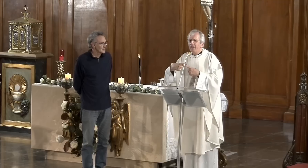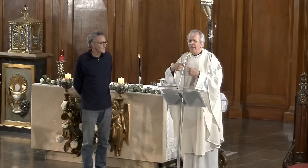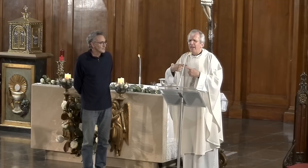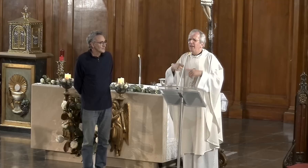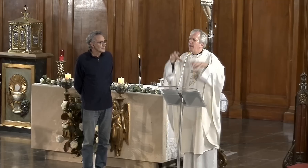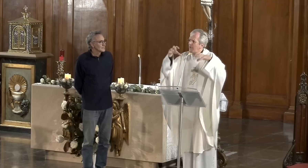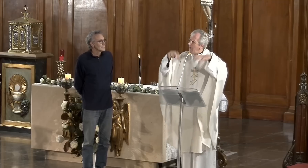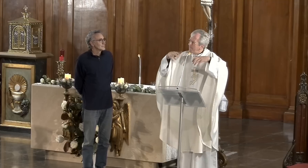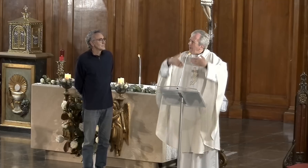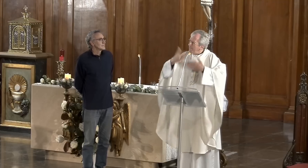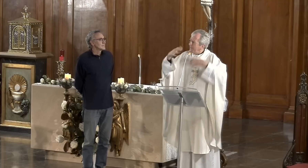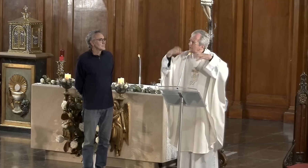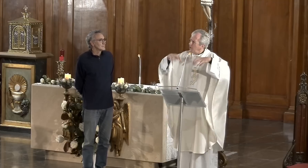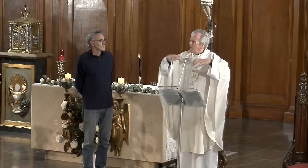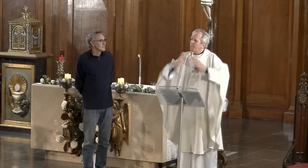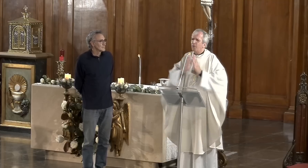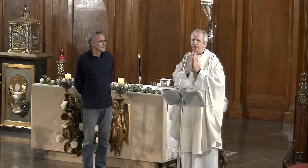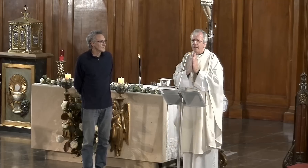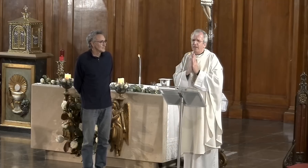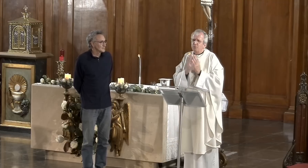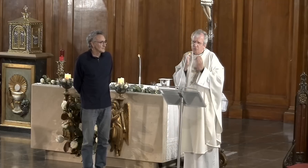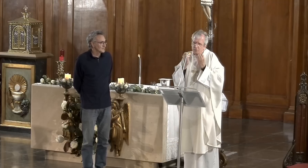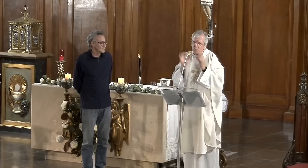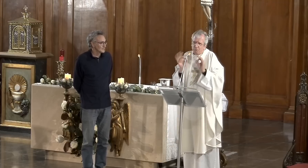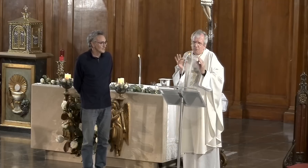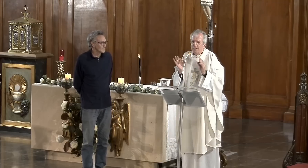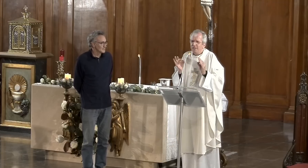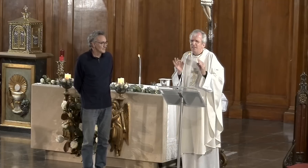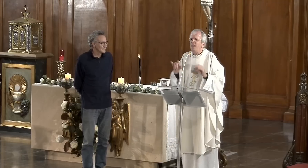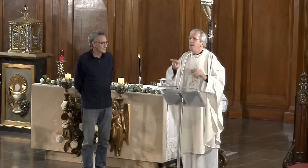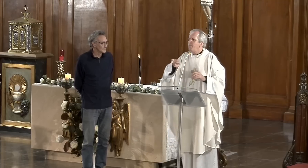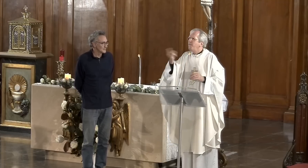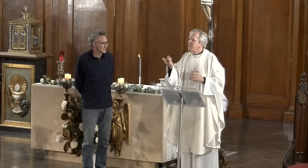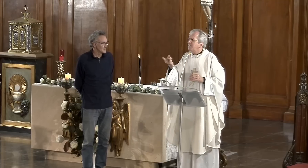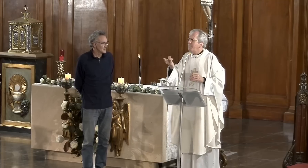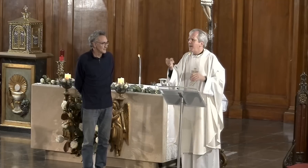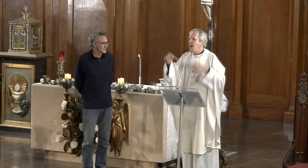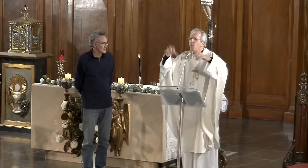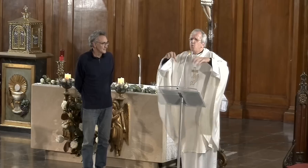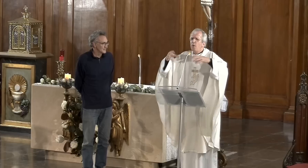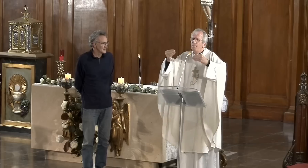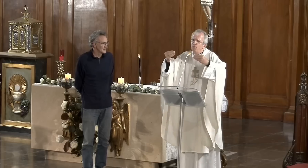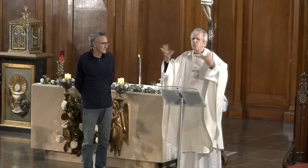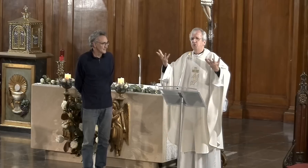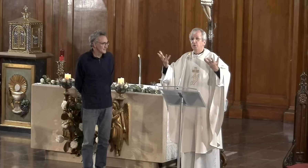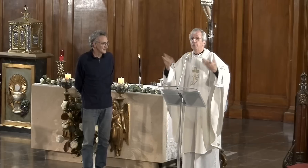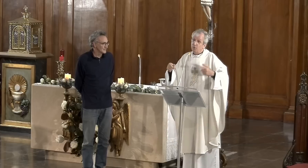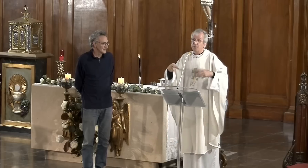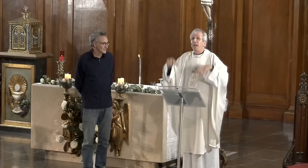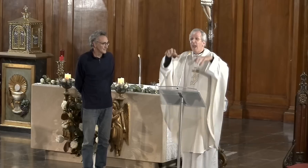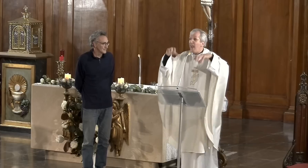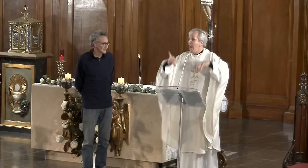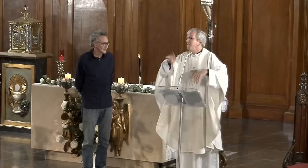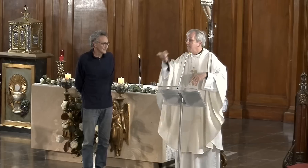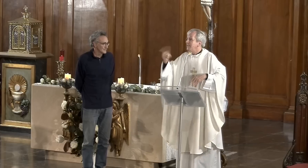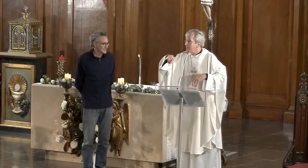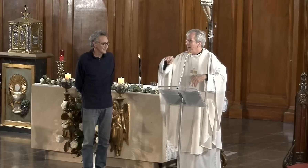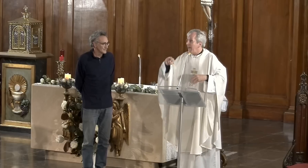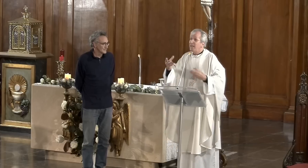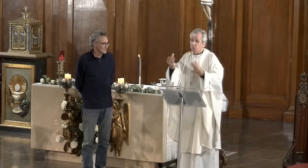qué ha empezado a ver porque rezamos digo Sí dice pero el fin de semana llueve mucho digo es que el fin de semana es